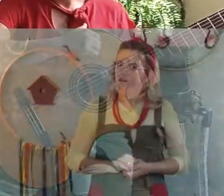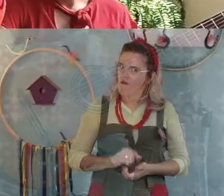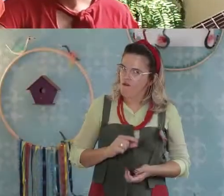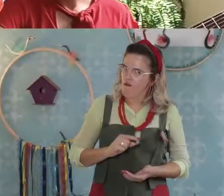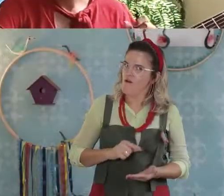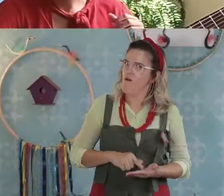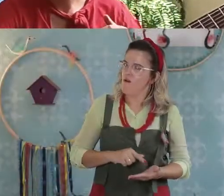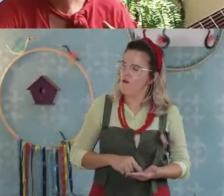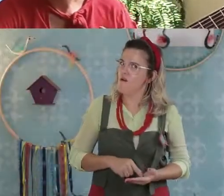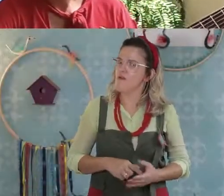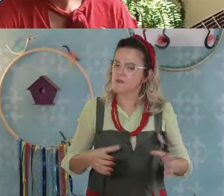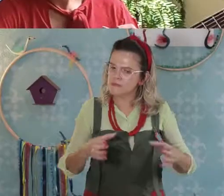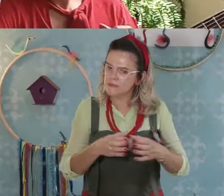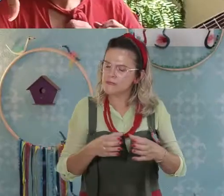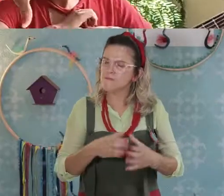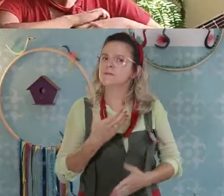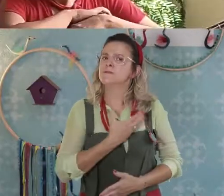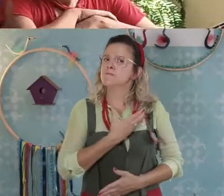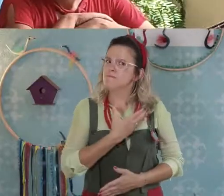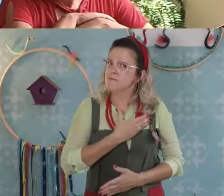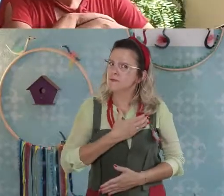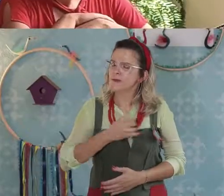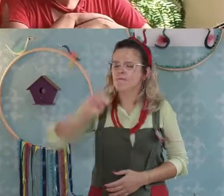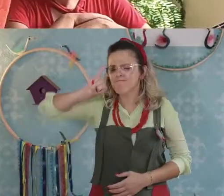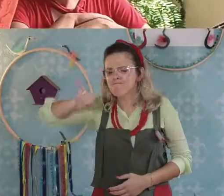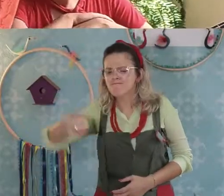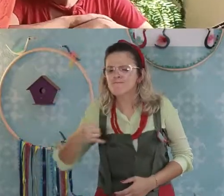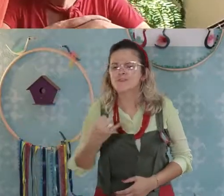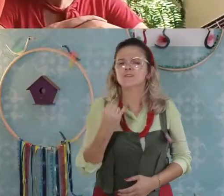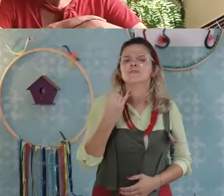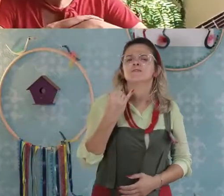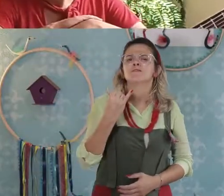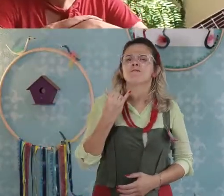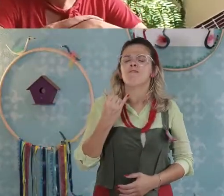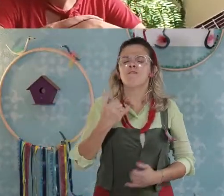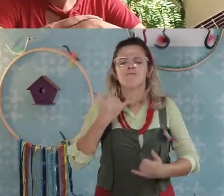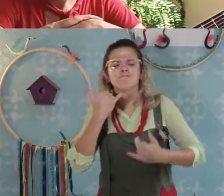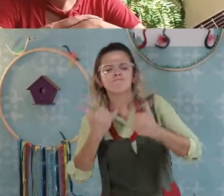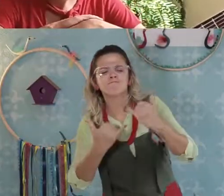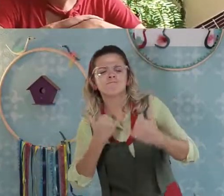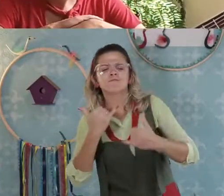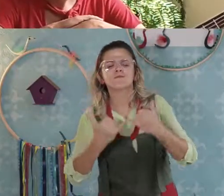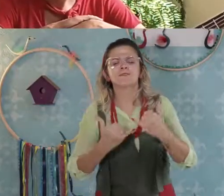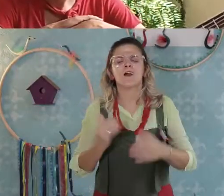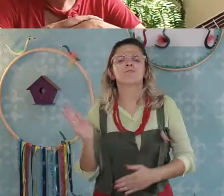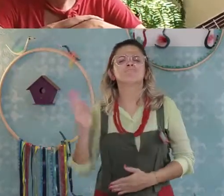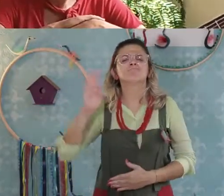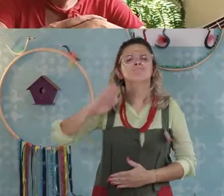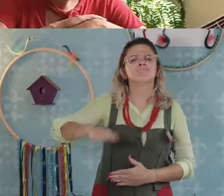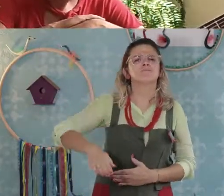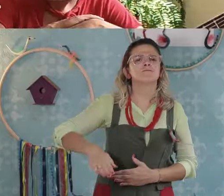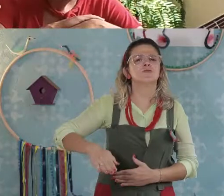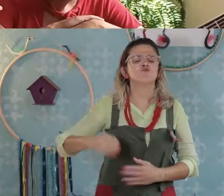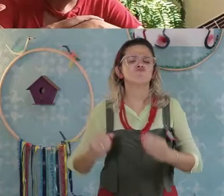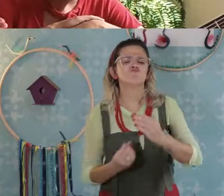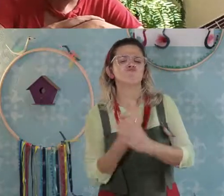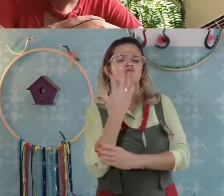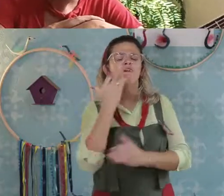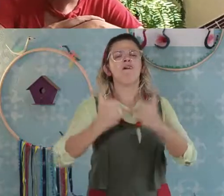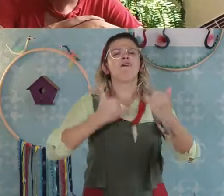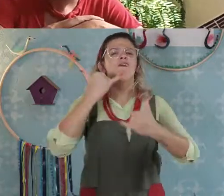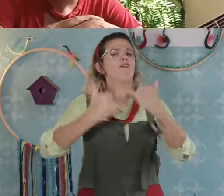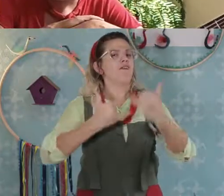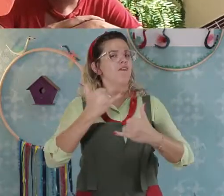Olha que grupo de amizades que, além de se divertirem durante as tardes e inventarem